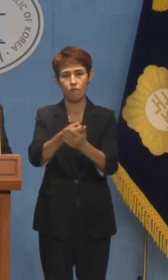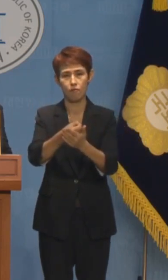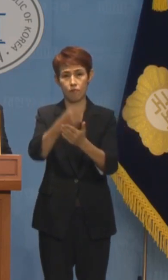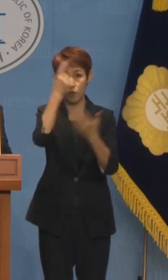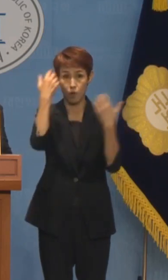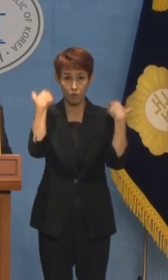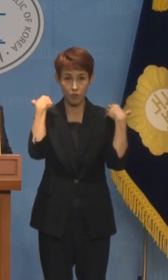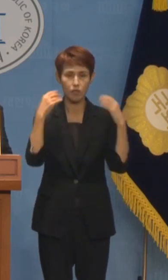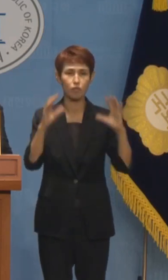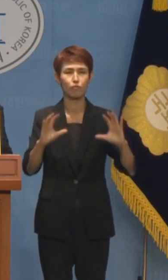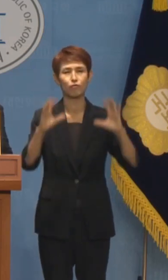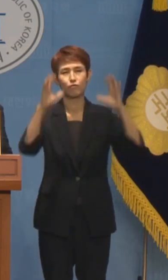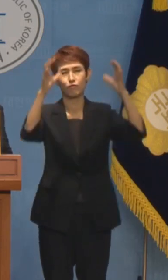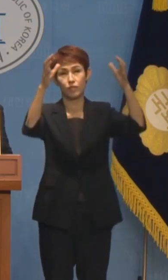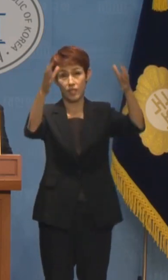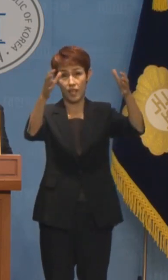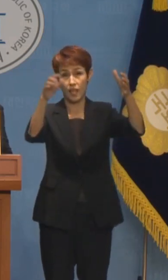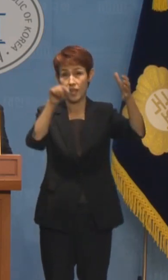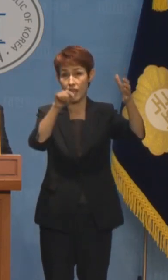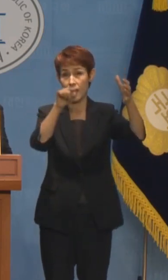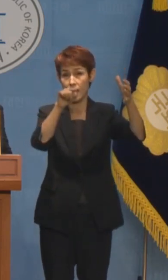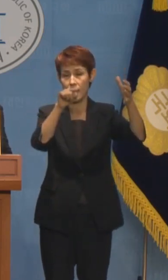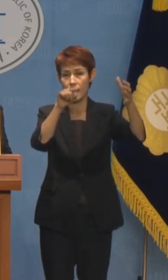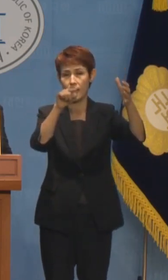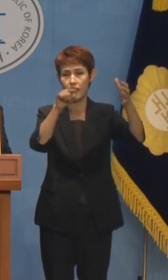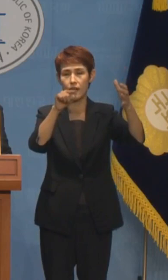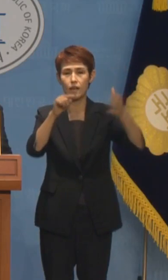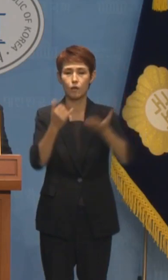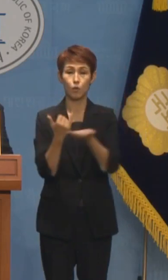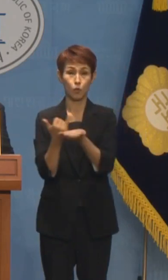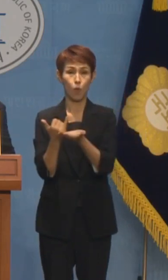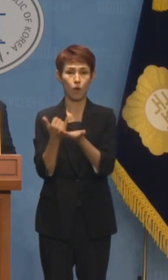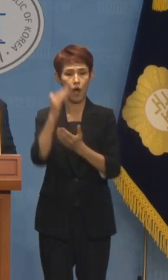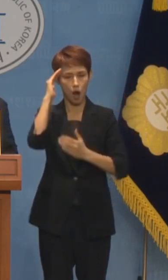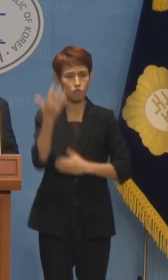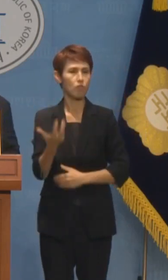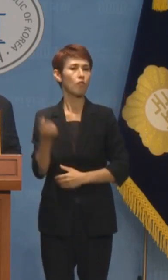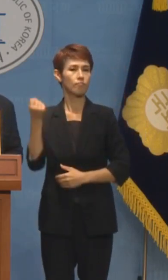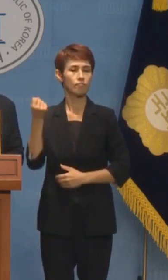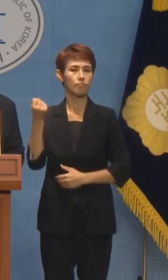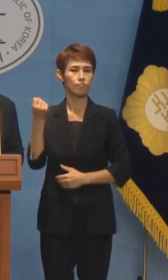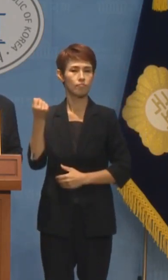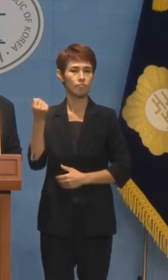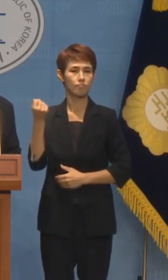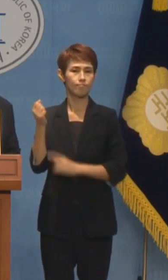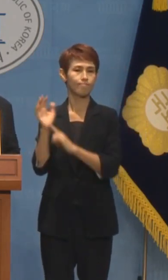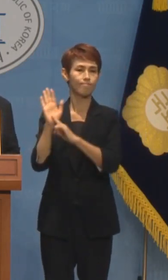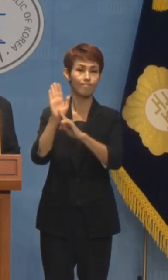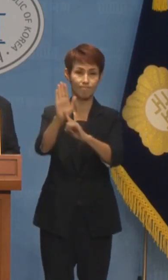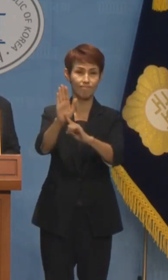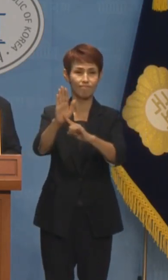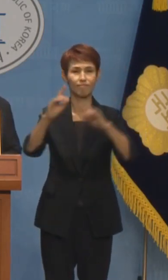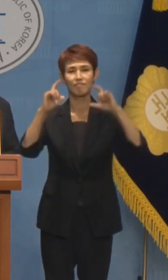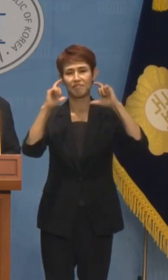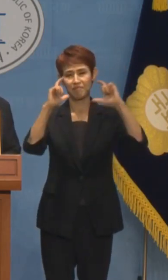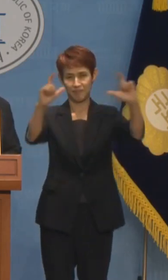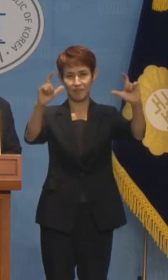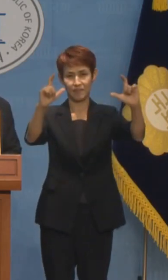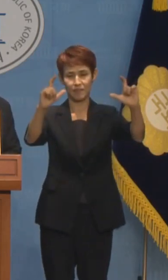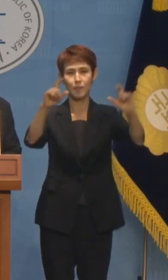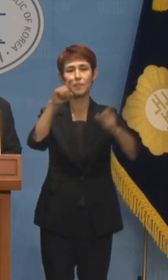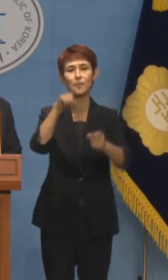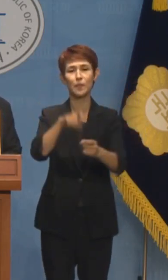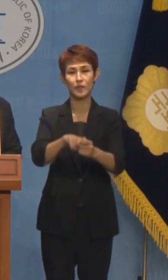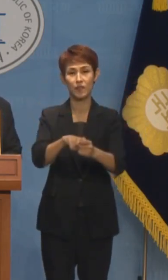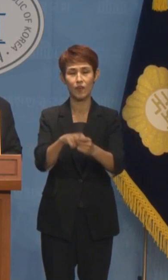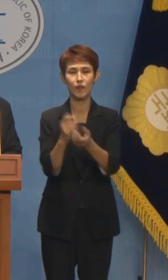국제적으로 어 독도가 대한민국의 영토임을 공식적으로 어 확약하는 그런